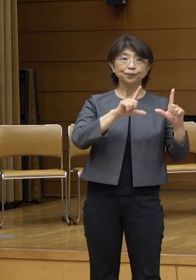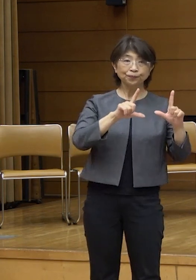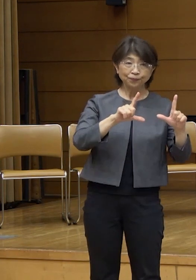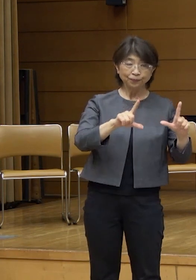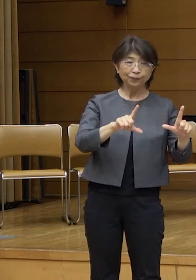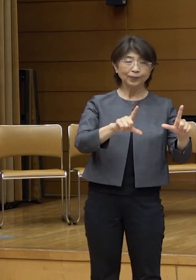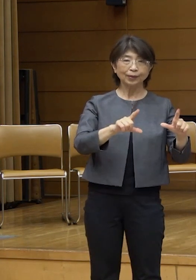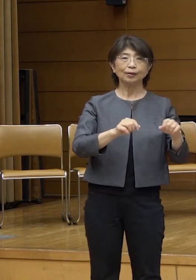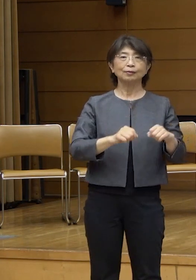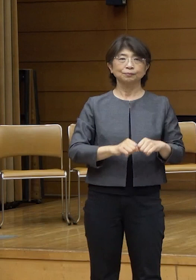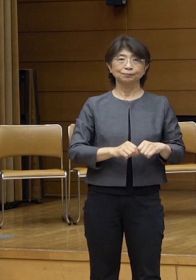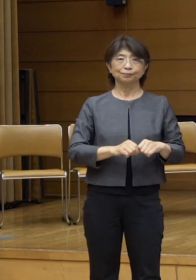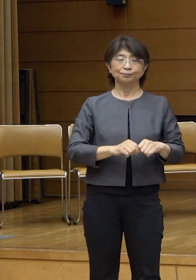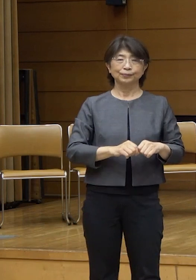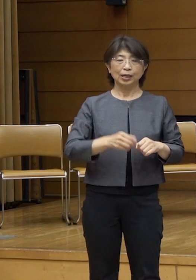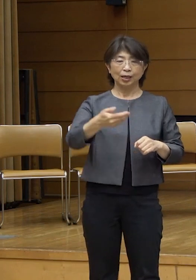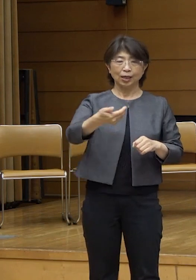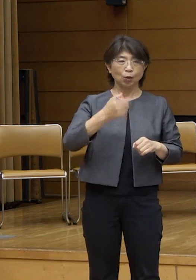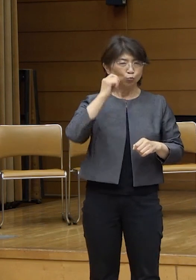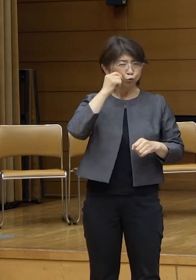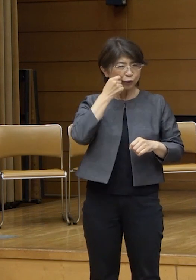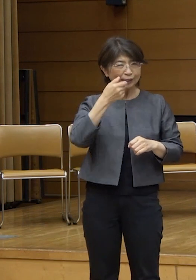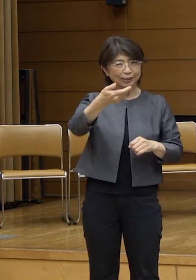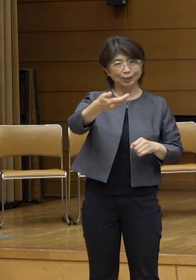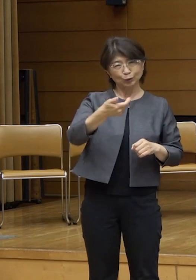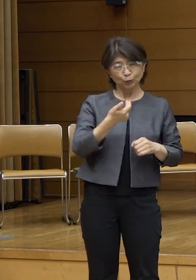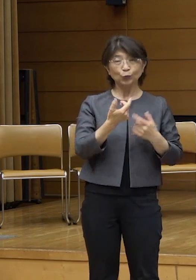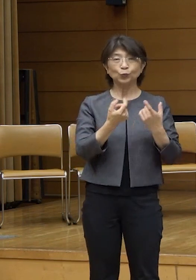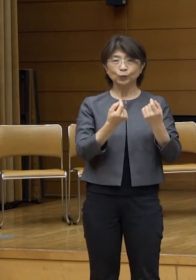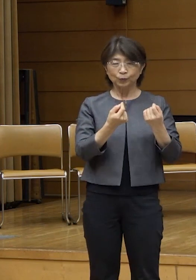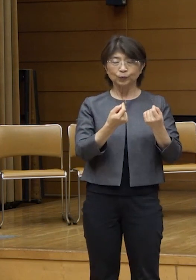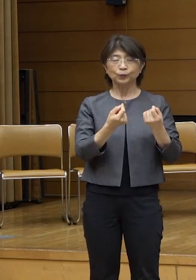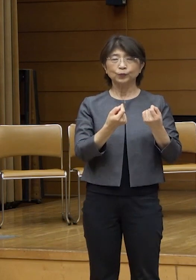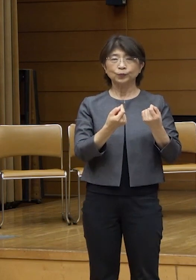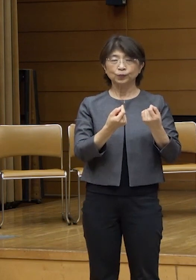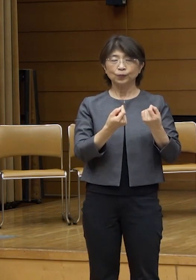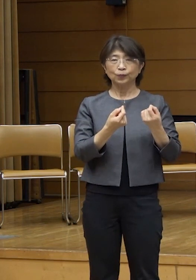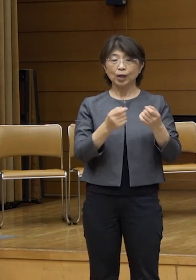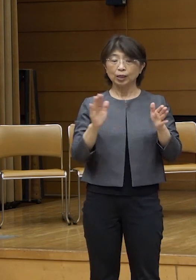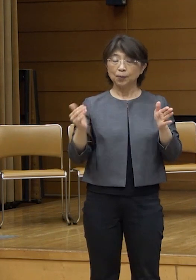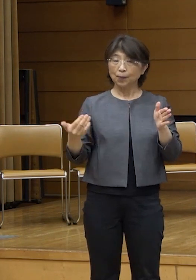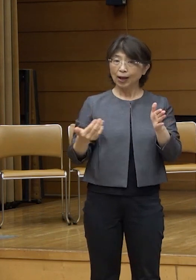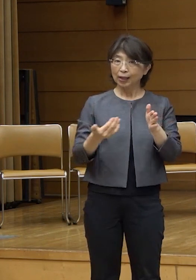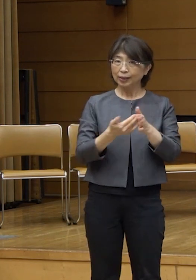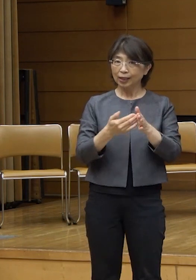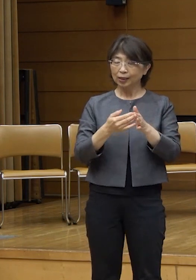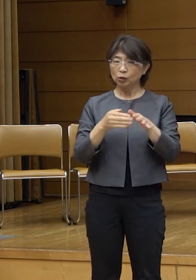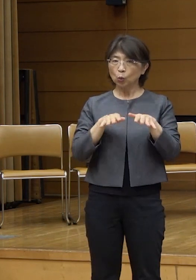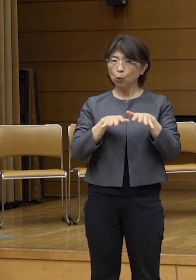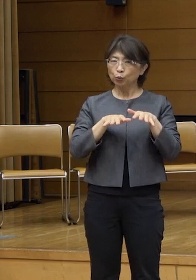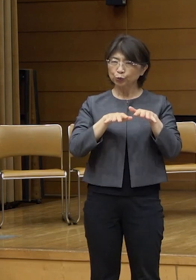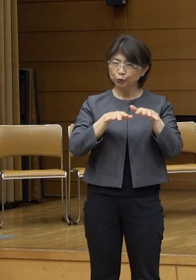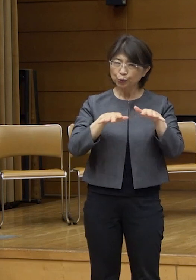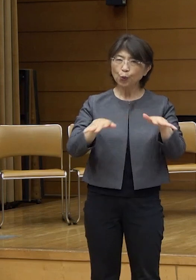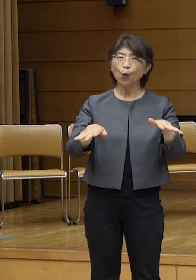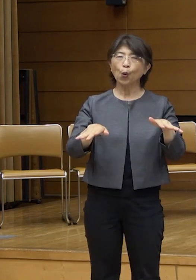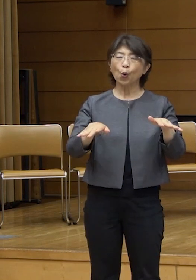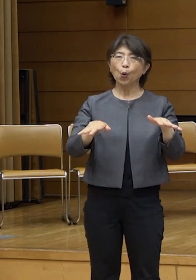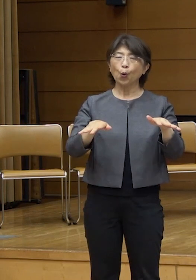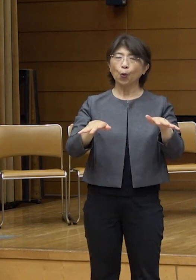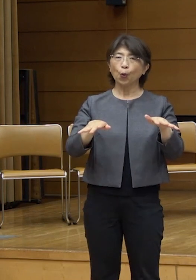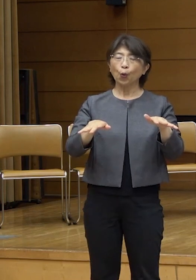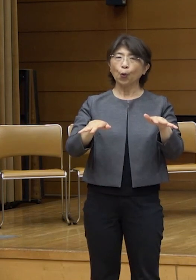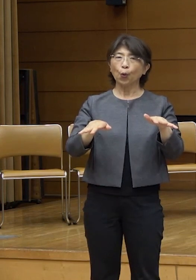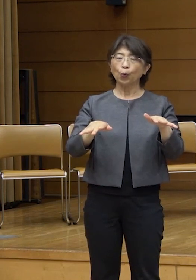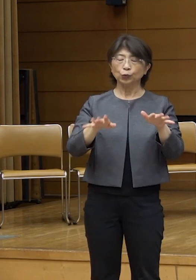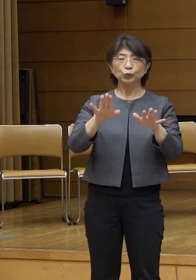非常に難しいご質問で、実際のその今までの流行のゴールの中とかですね、そういう時でもその逼